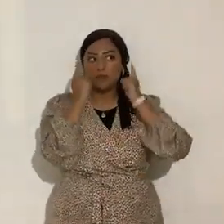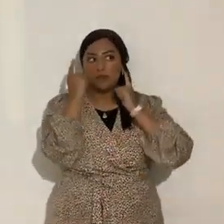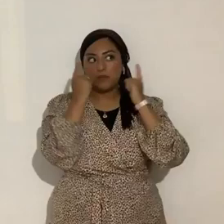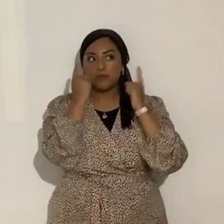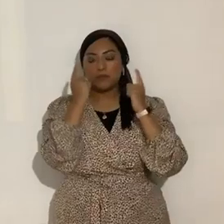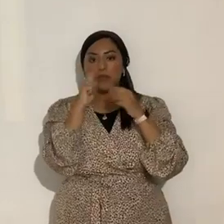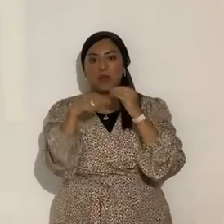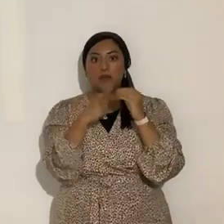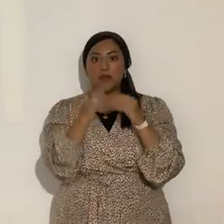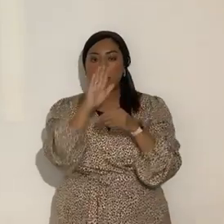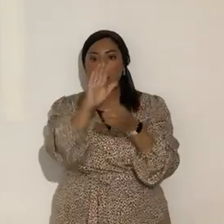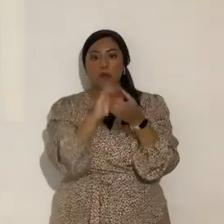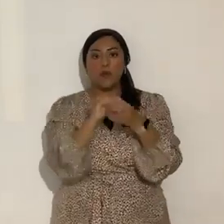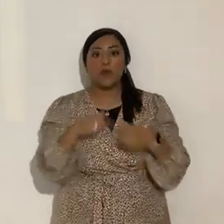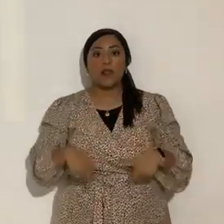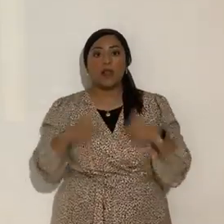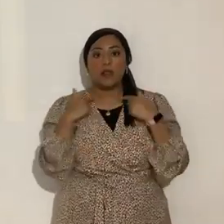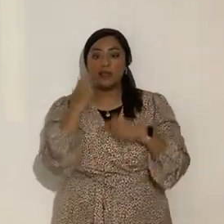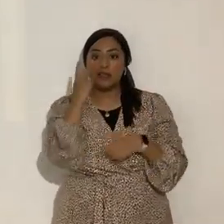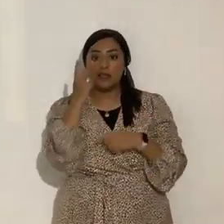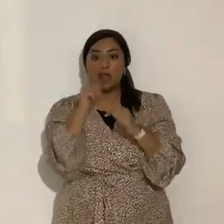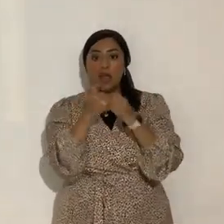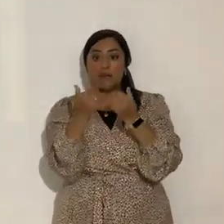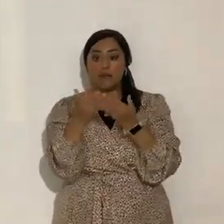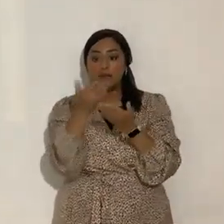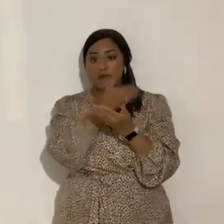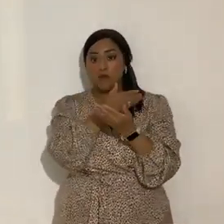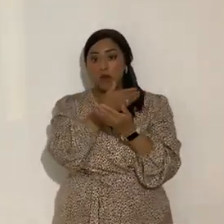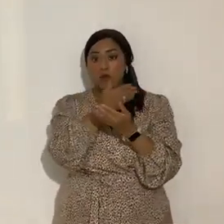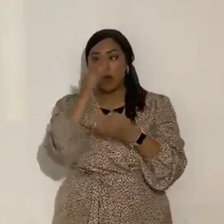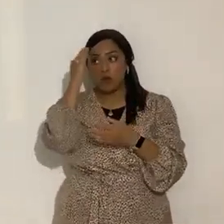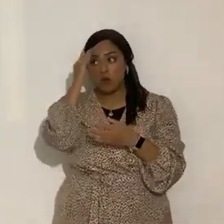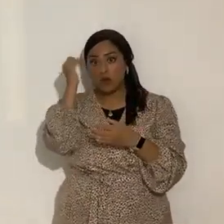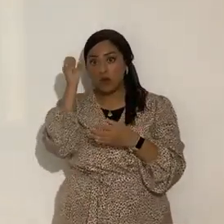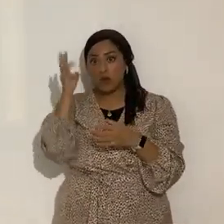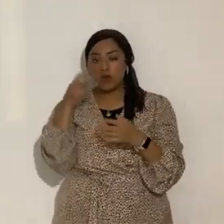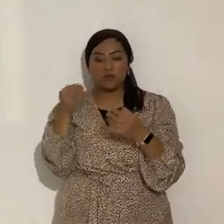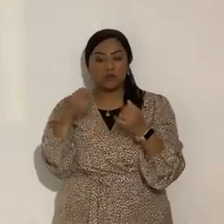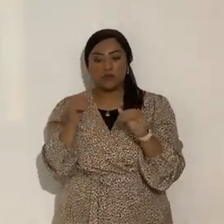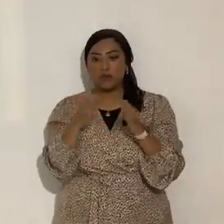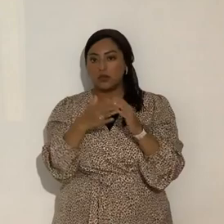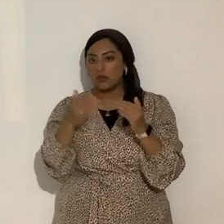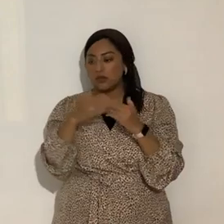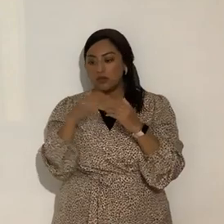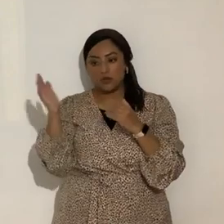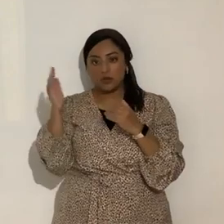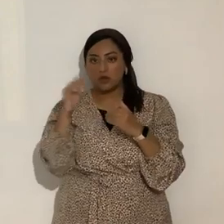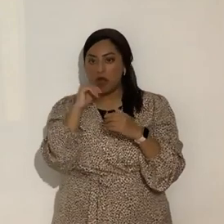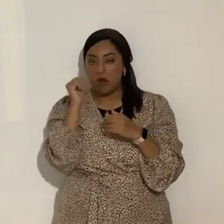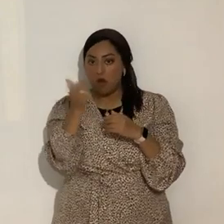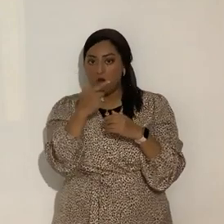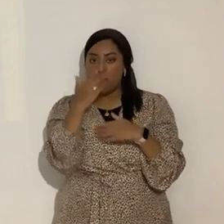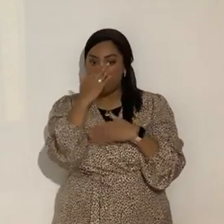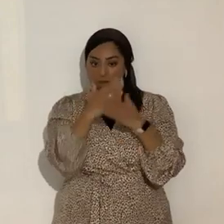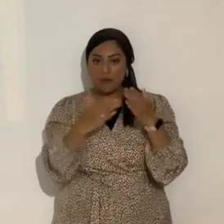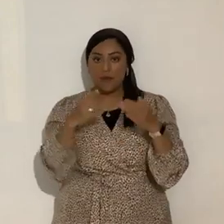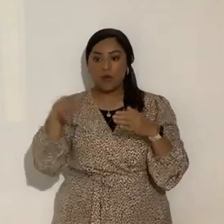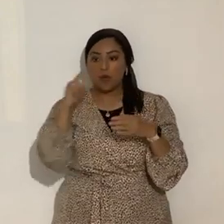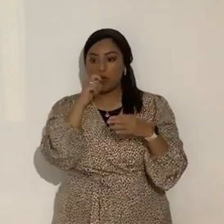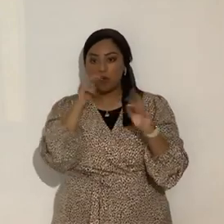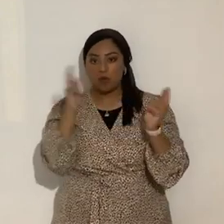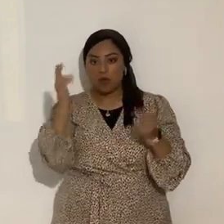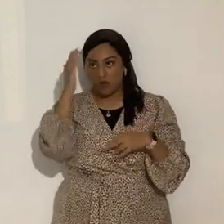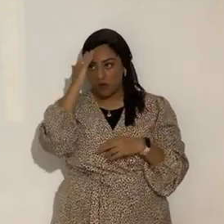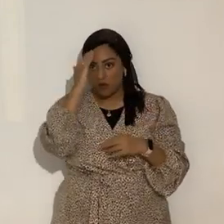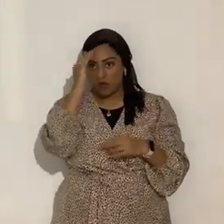pues, de sus vidas, y van a ver cómo antes de conocer a Yahshua, y aún así algunos, no todos, algunos de los que conocen